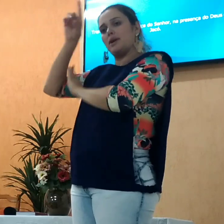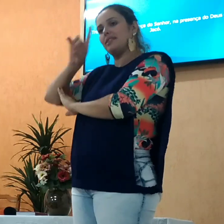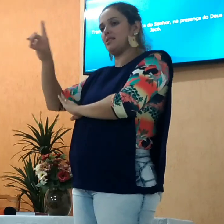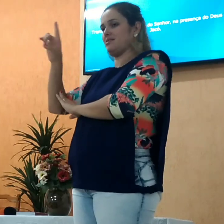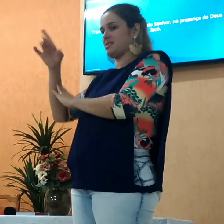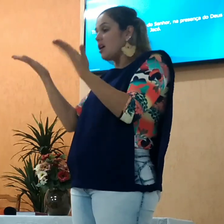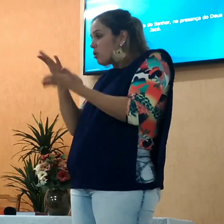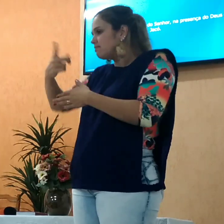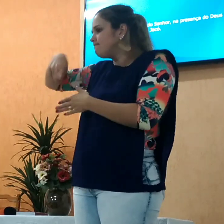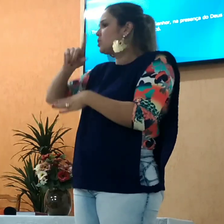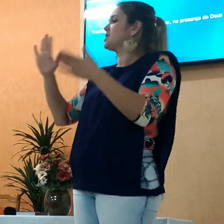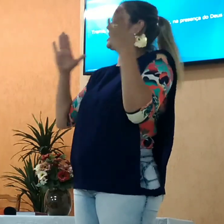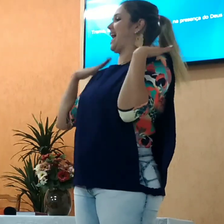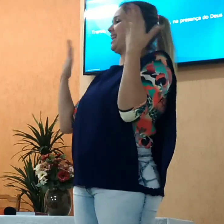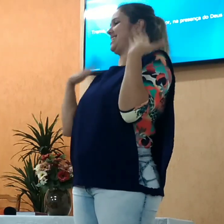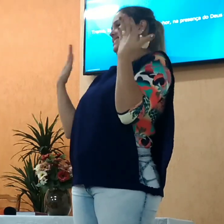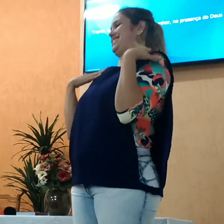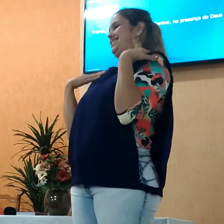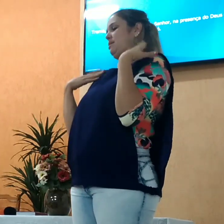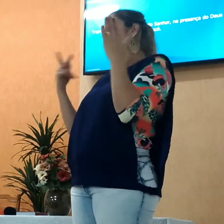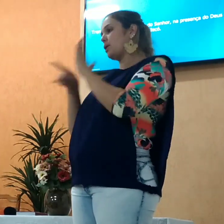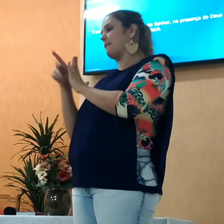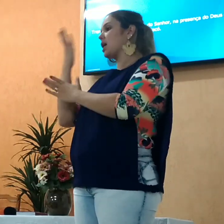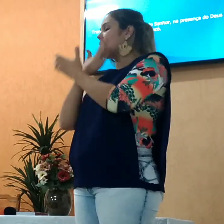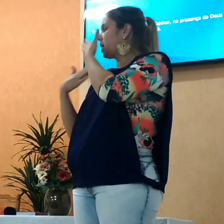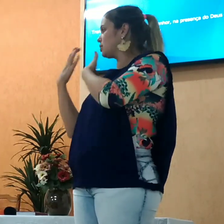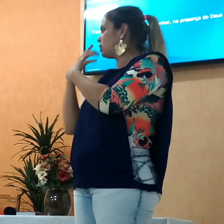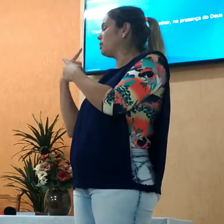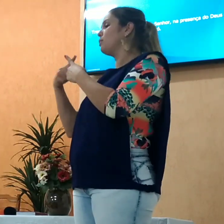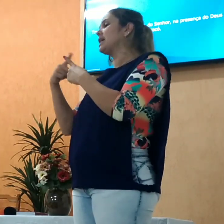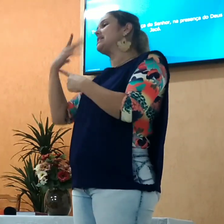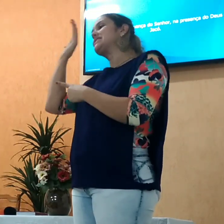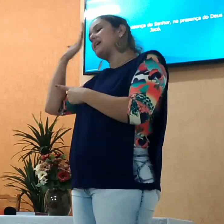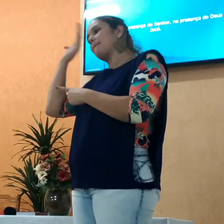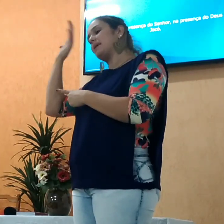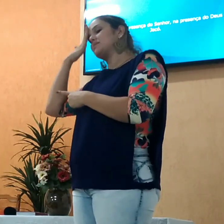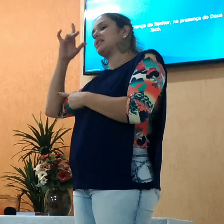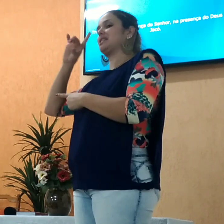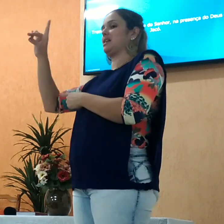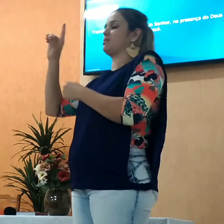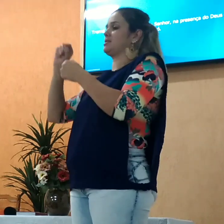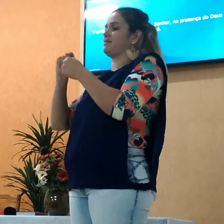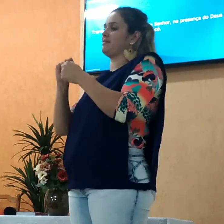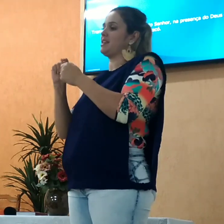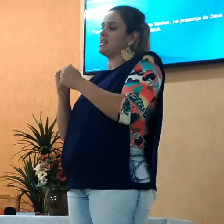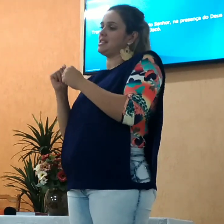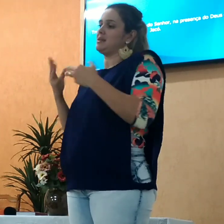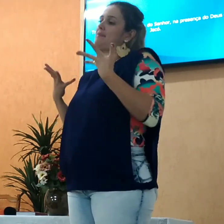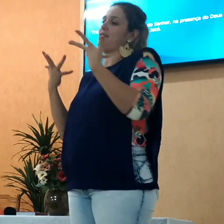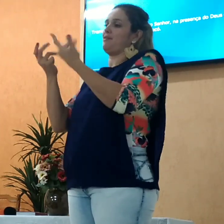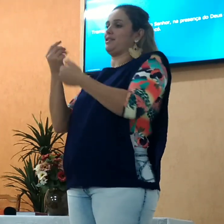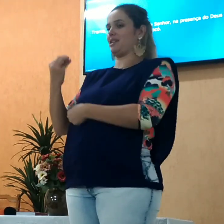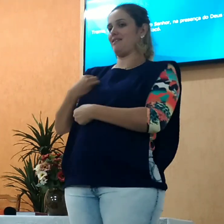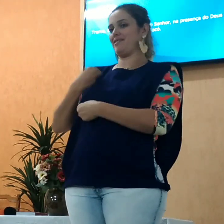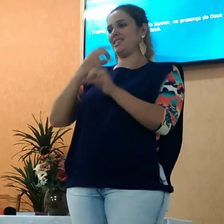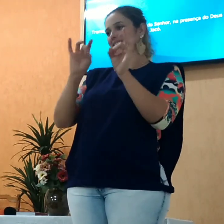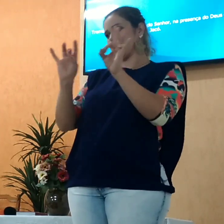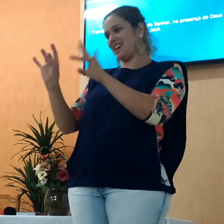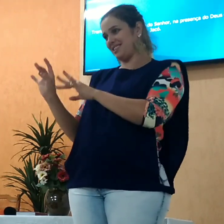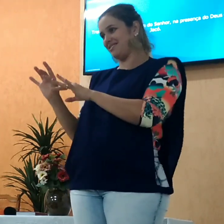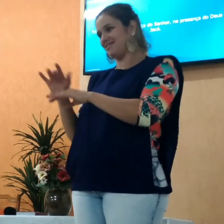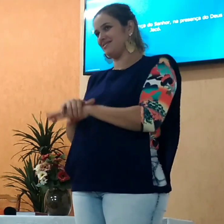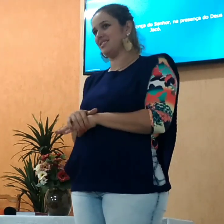com alegria, com canto, porque sabeis que Ele é Deus. Foi Ele que fez isso, e é coisa